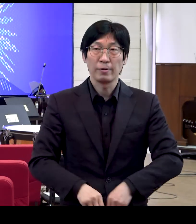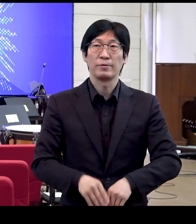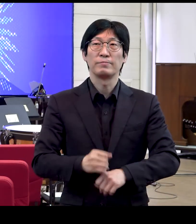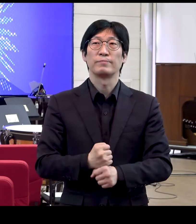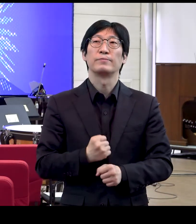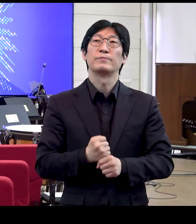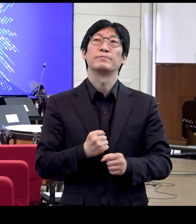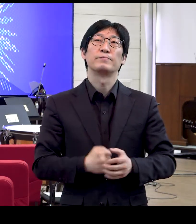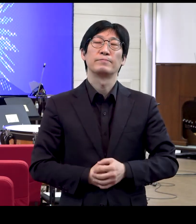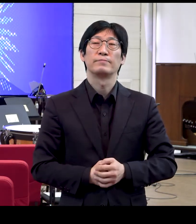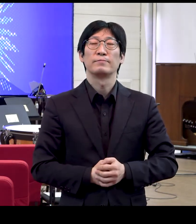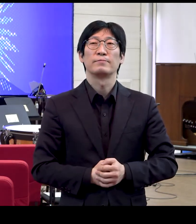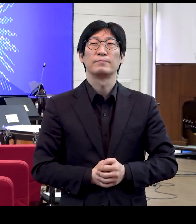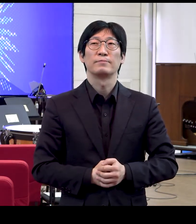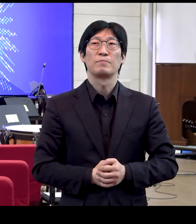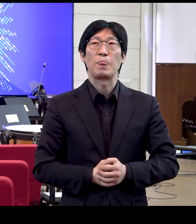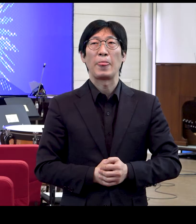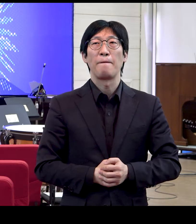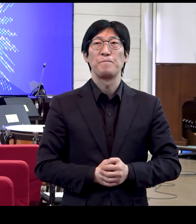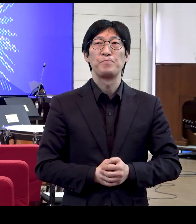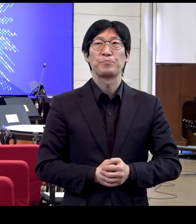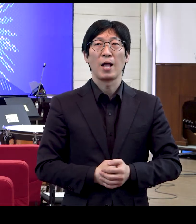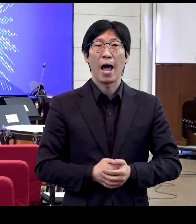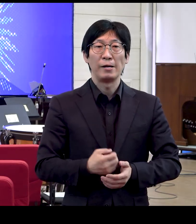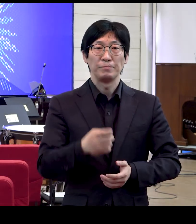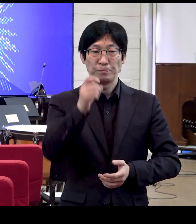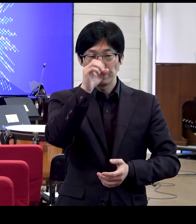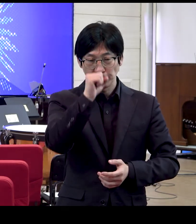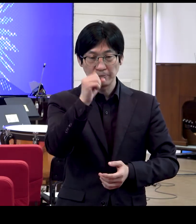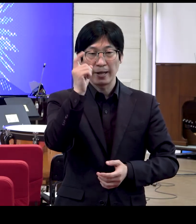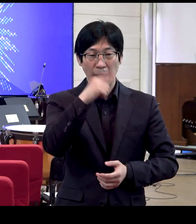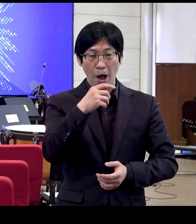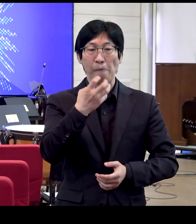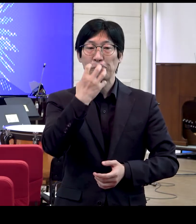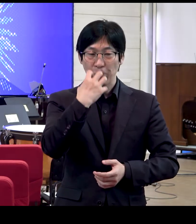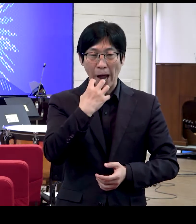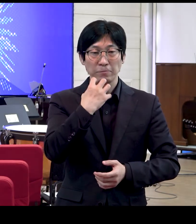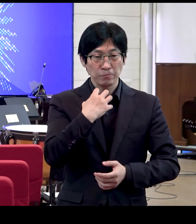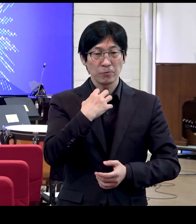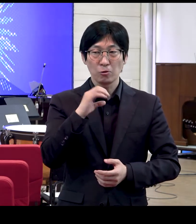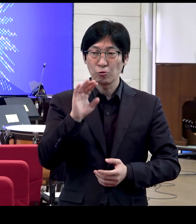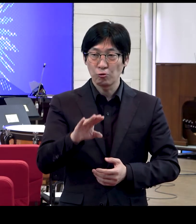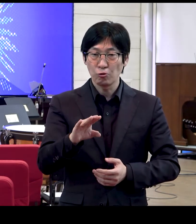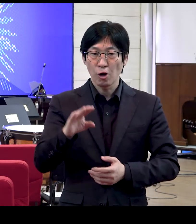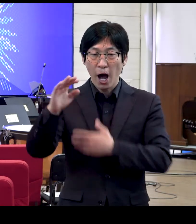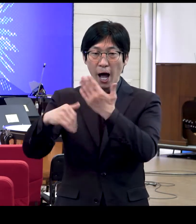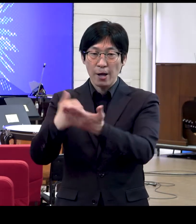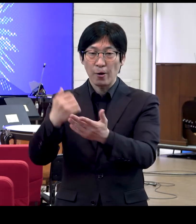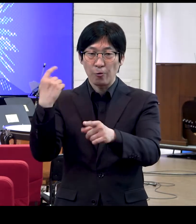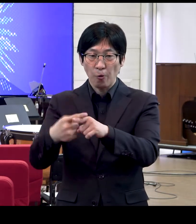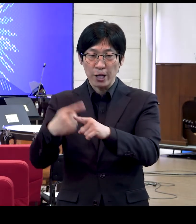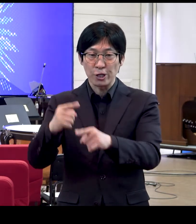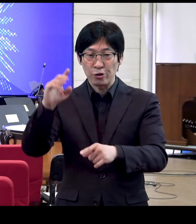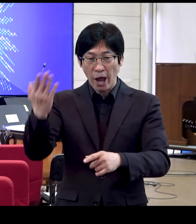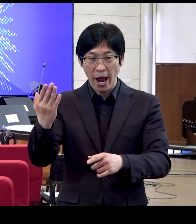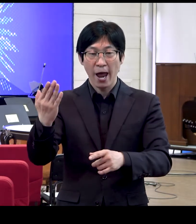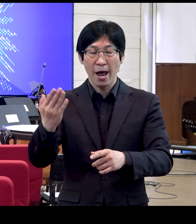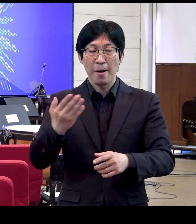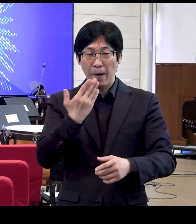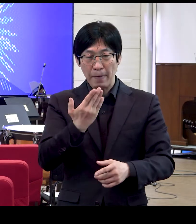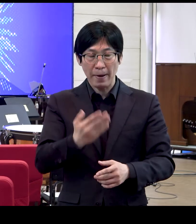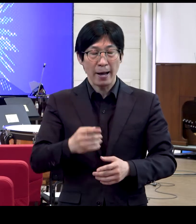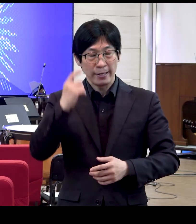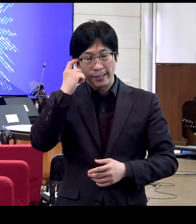엮고 치마로 삼았더라. 선악과를 따먹으면서, 즉 하나님처럼 되라고 하는 그